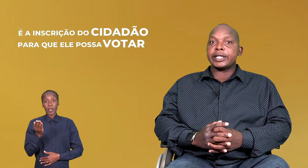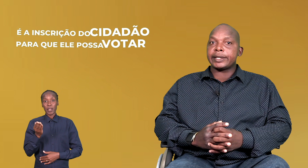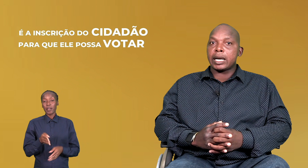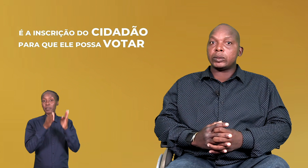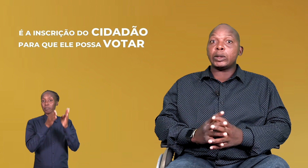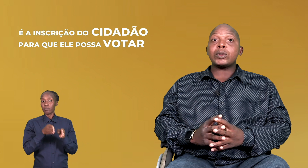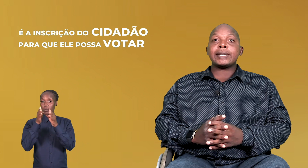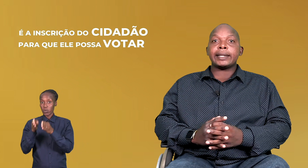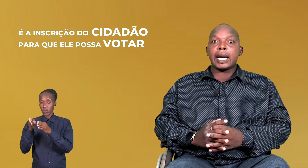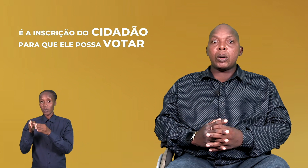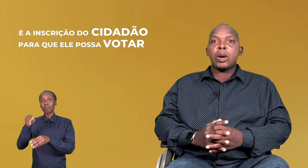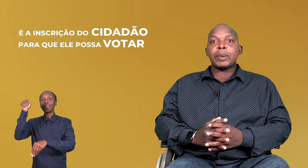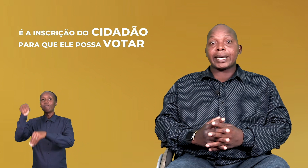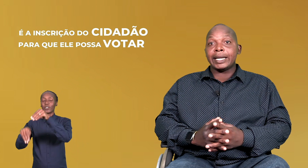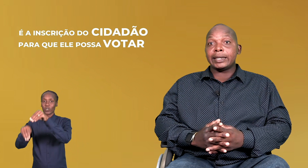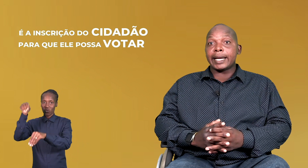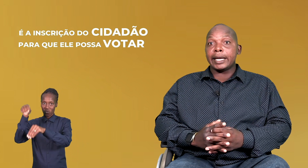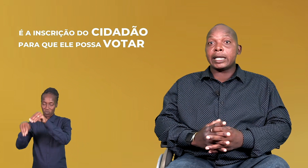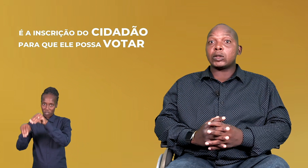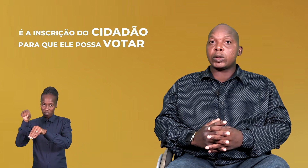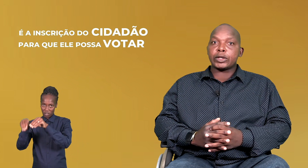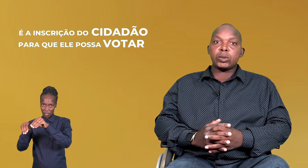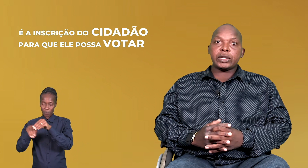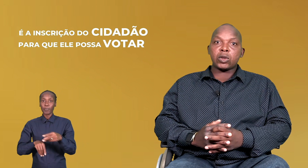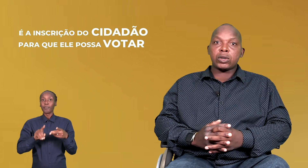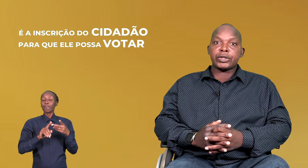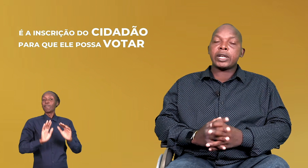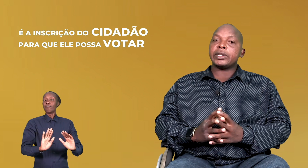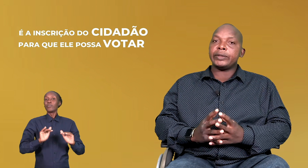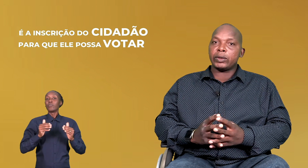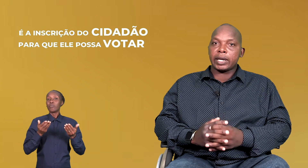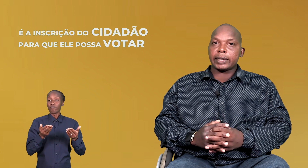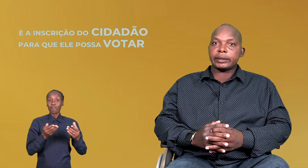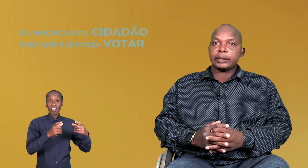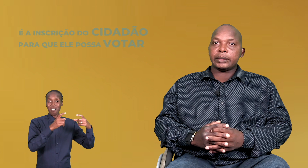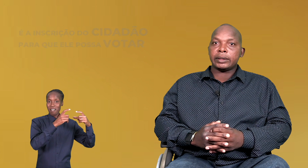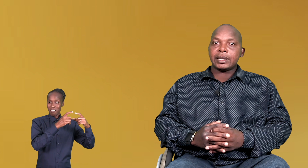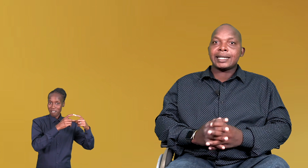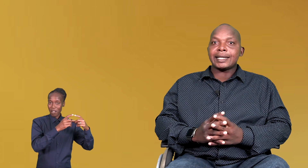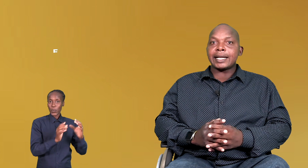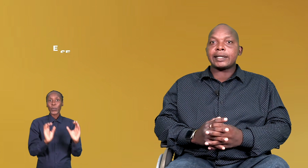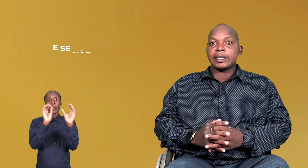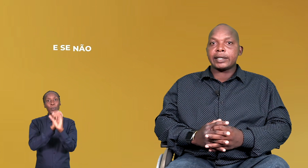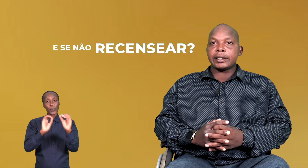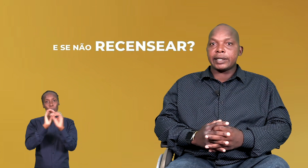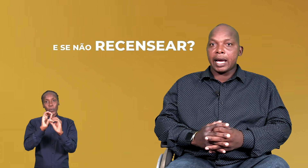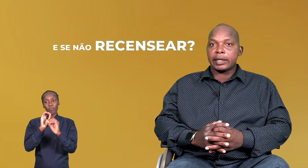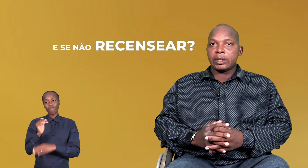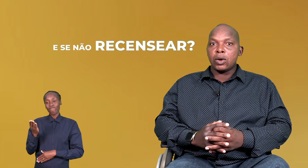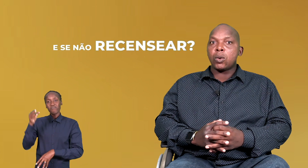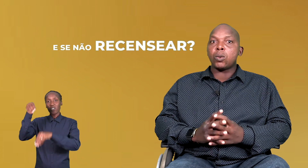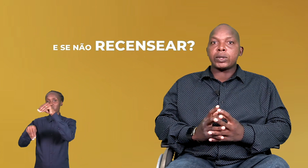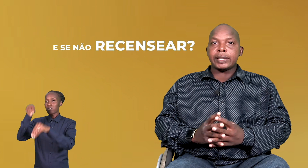de inscrição de um cidadão para que ele tenha todas as condições de votar. Sem se